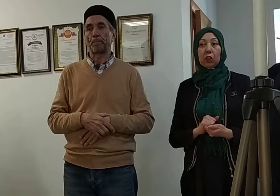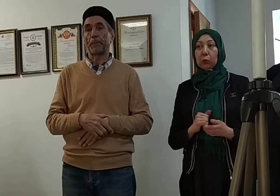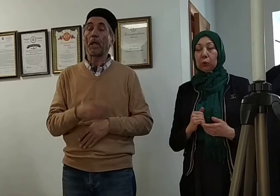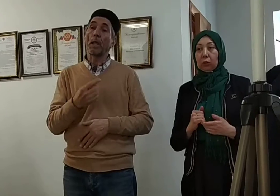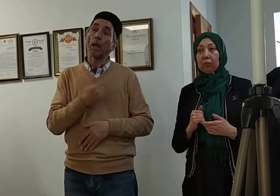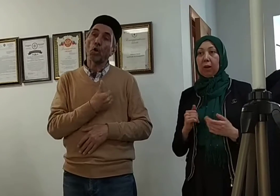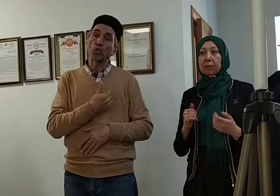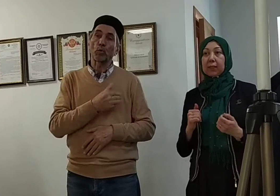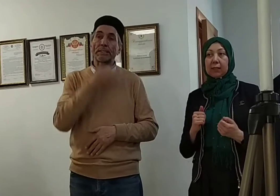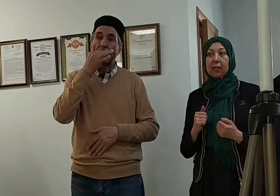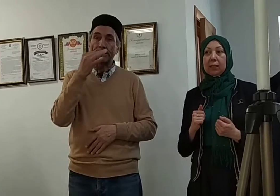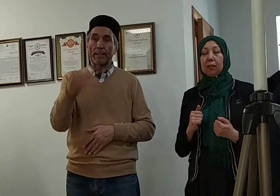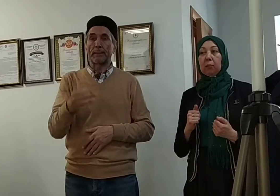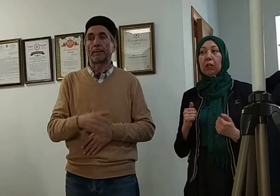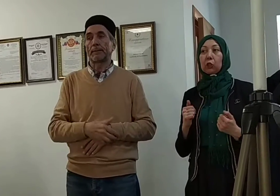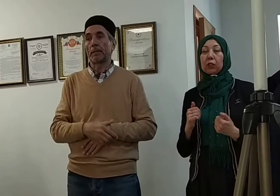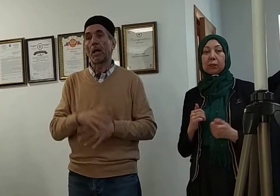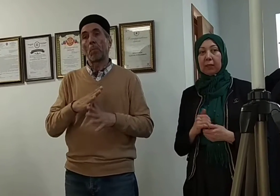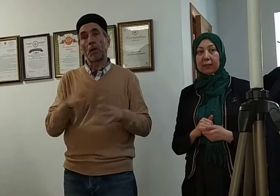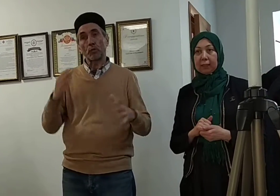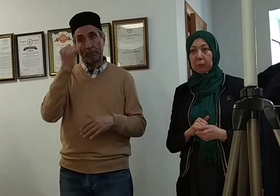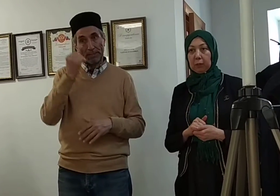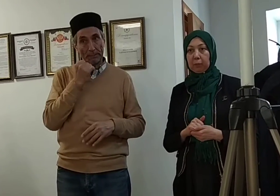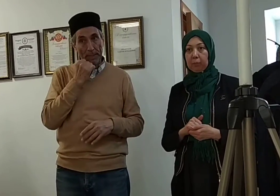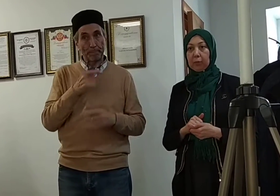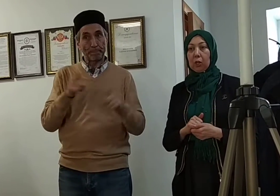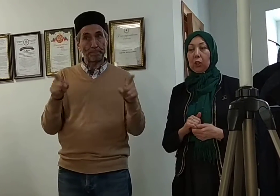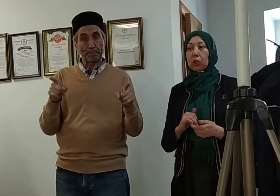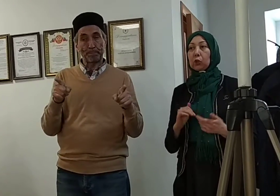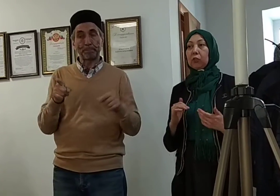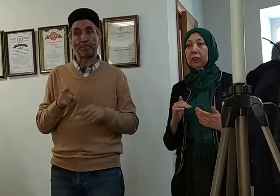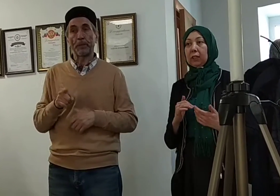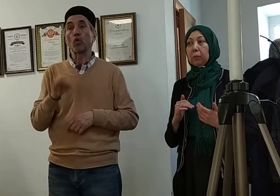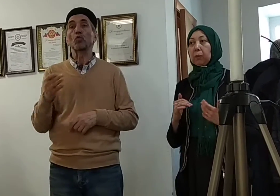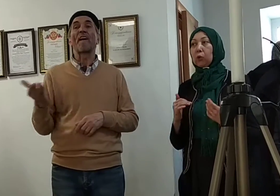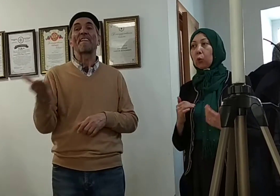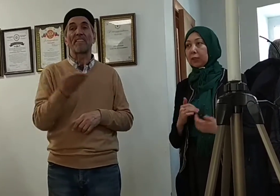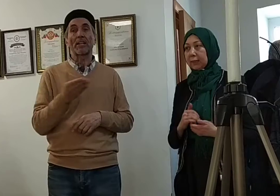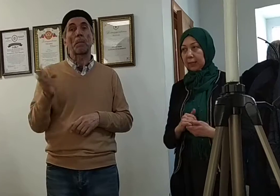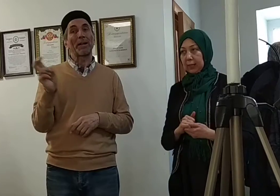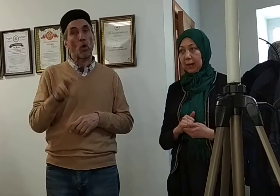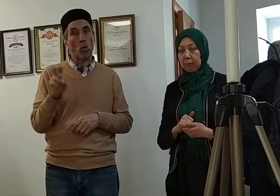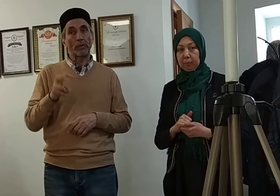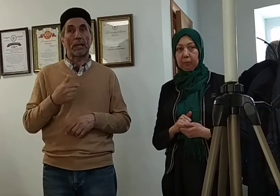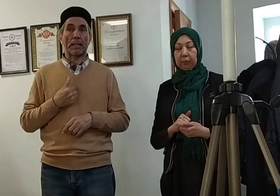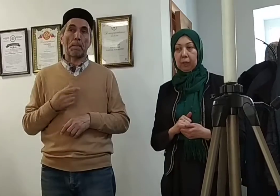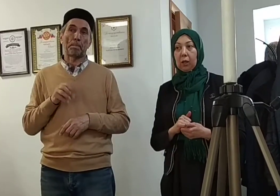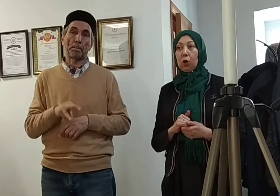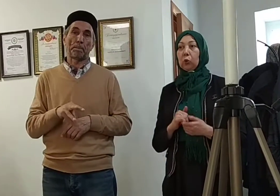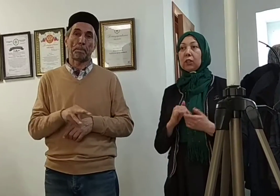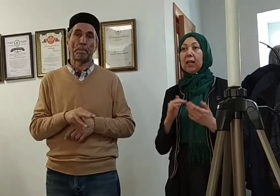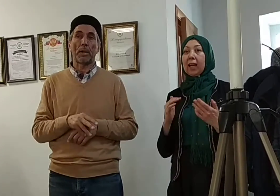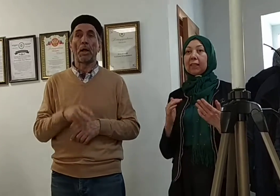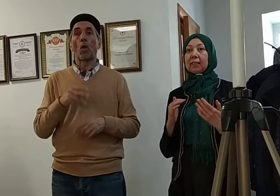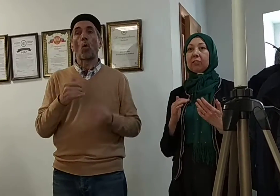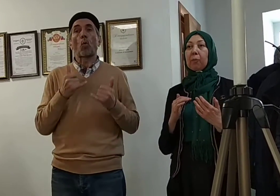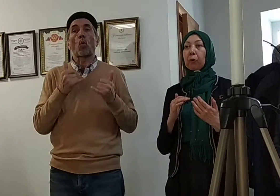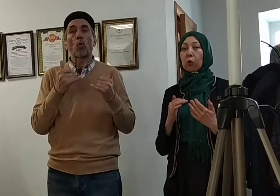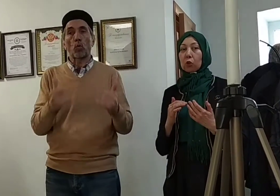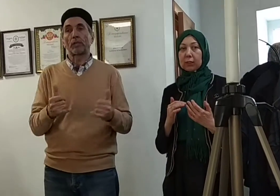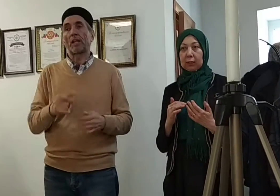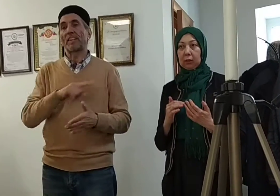Я хочу вам сказать большое спасибо, что вы приходите к нам,